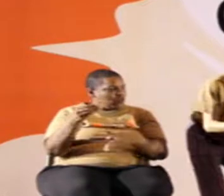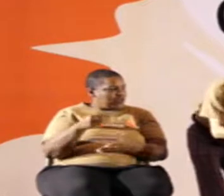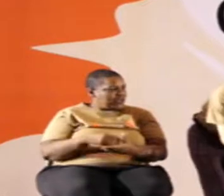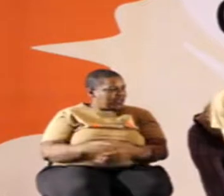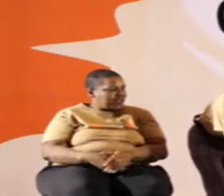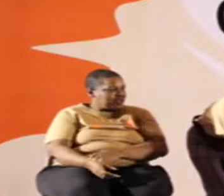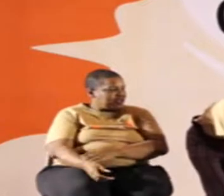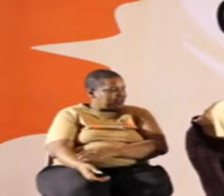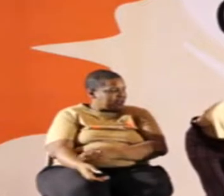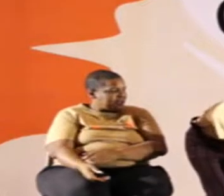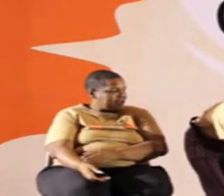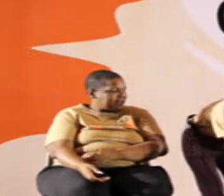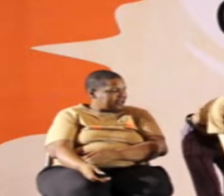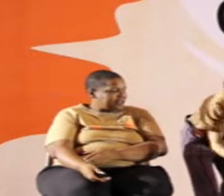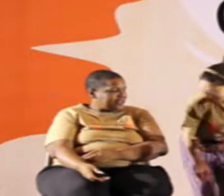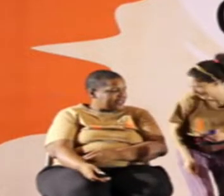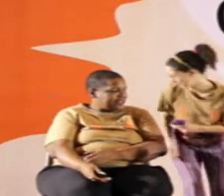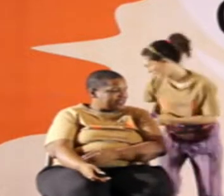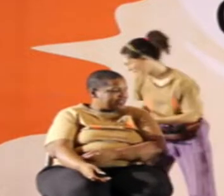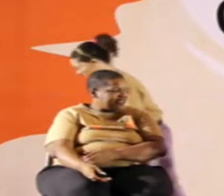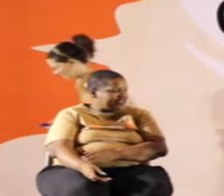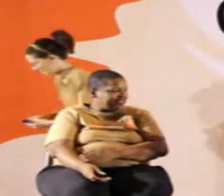Eu tenho uma formulação meio longa. Fala assim, não.